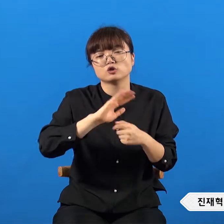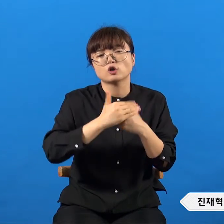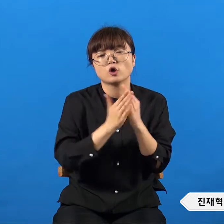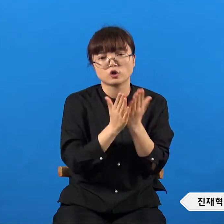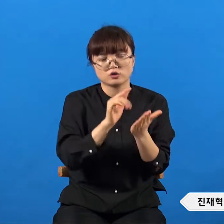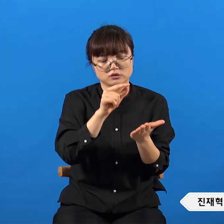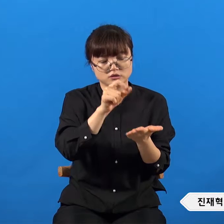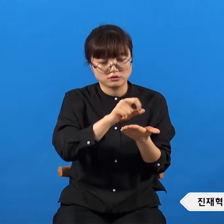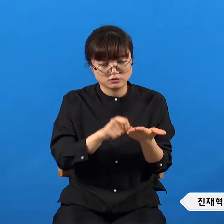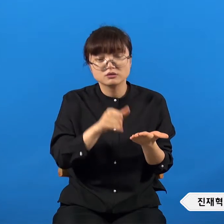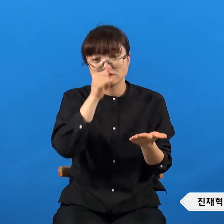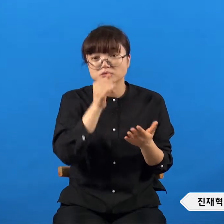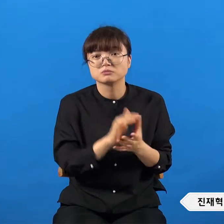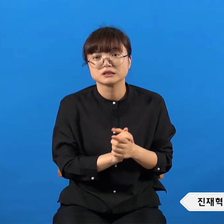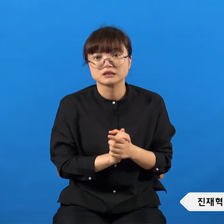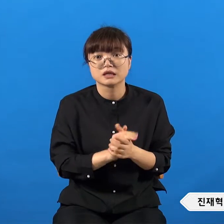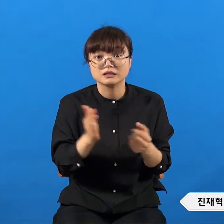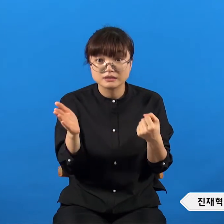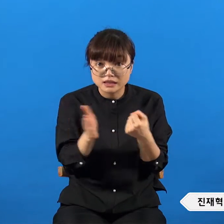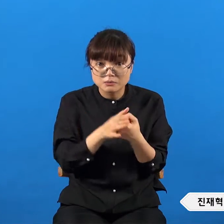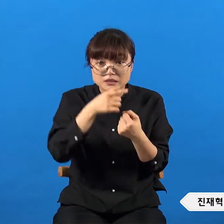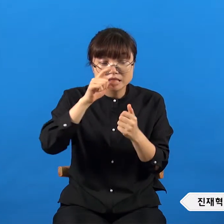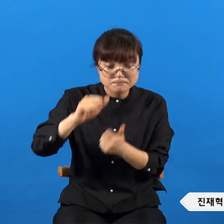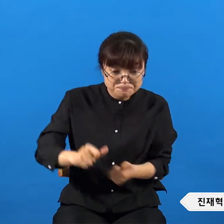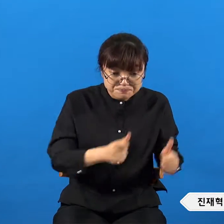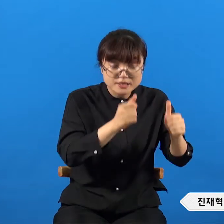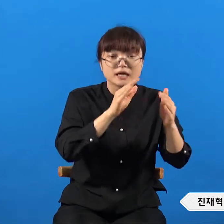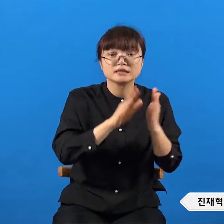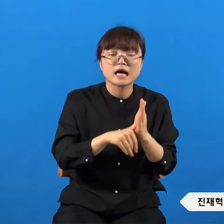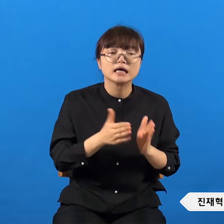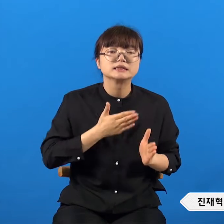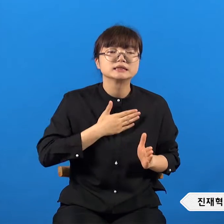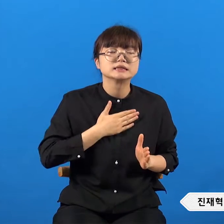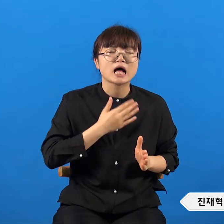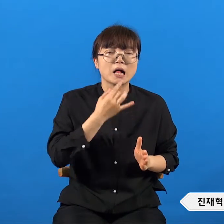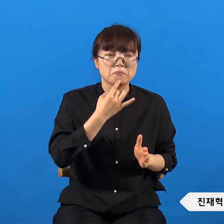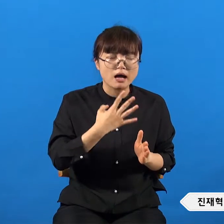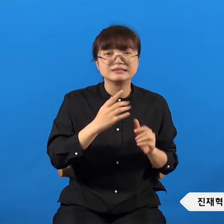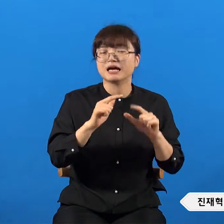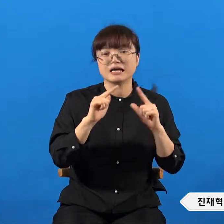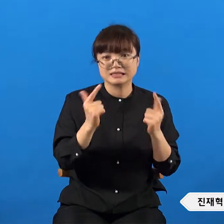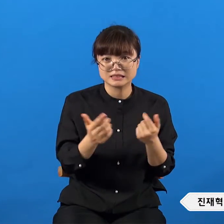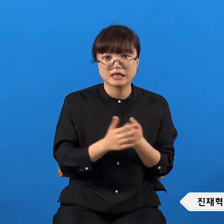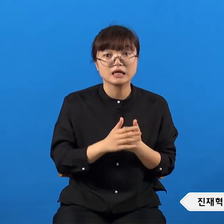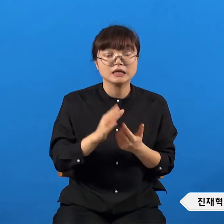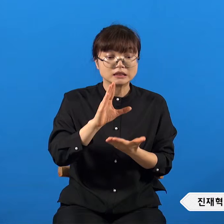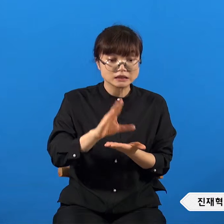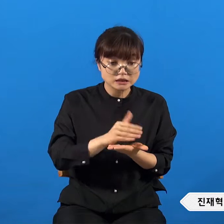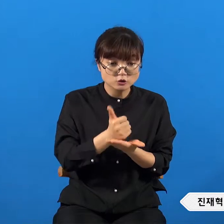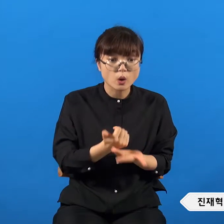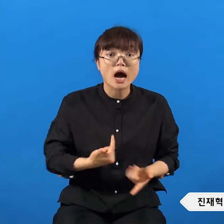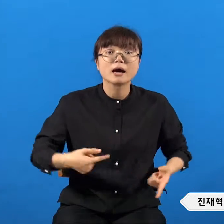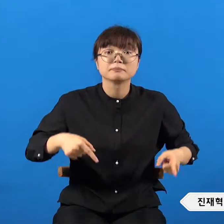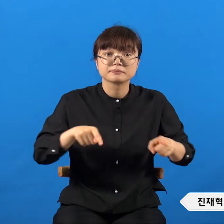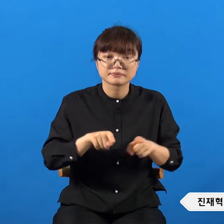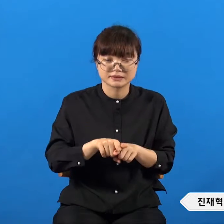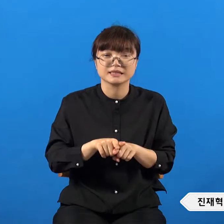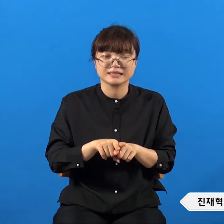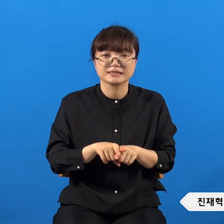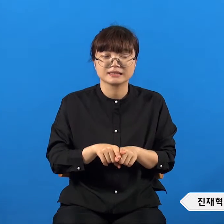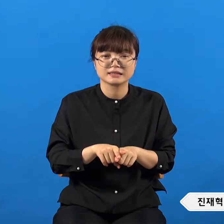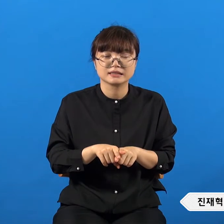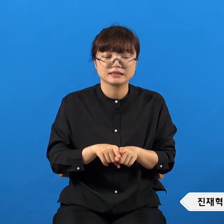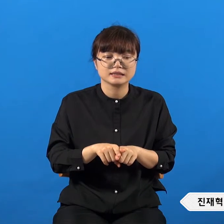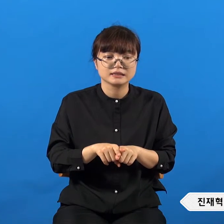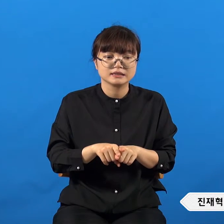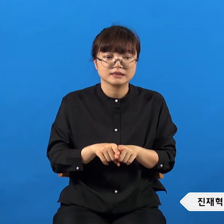말씀하고 있습니다. 그래서 이 침례할 때도 나만 침례받는 것이 아니라 그리스도와 함께 내가